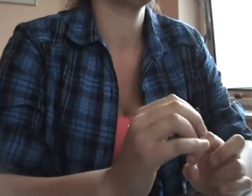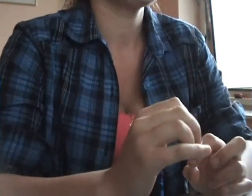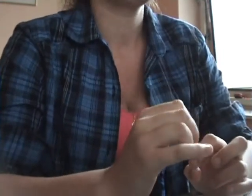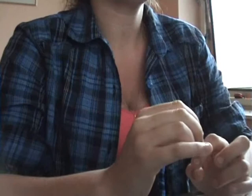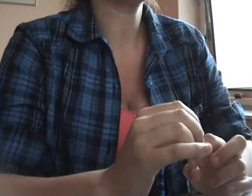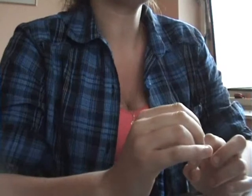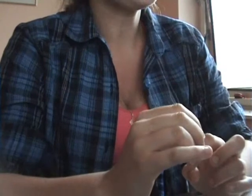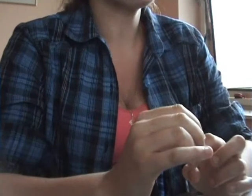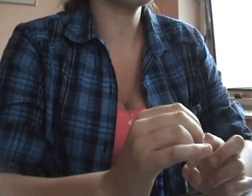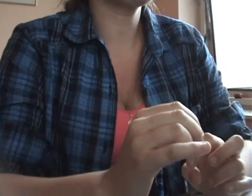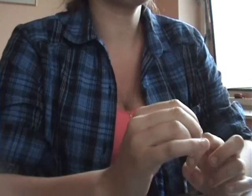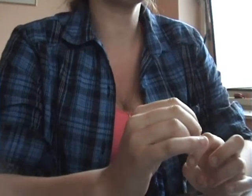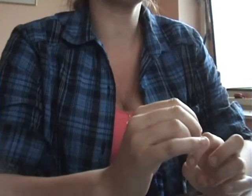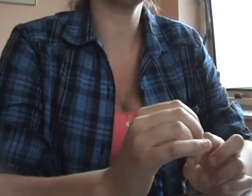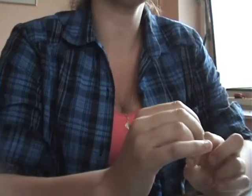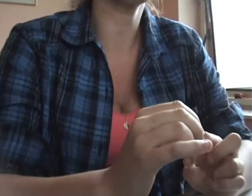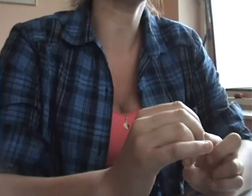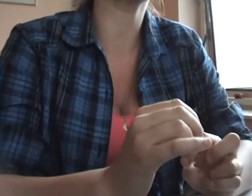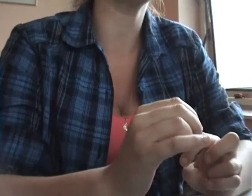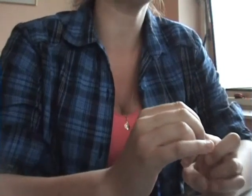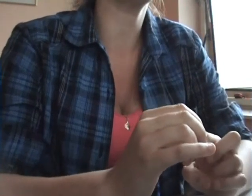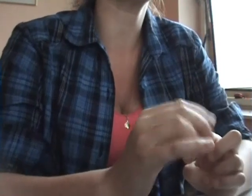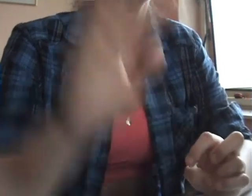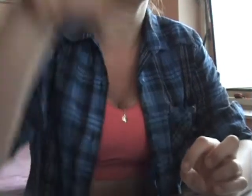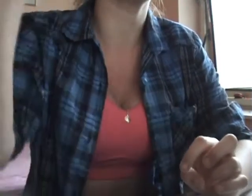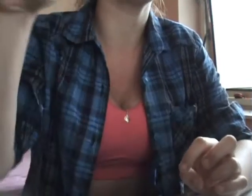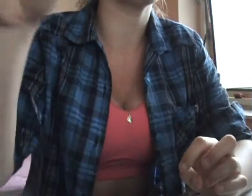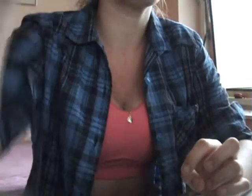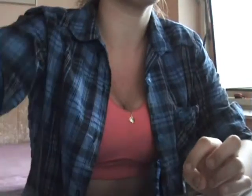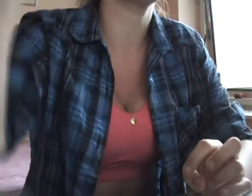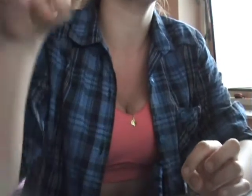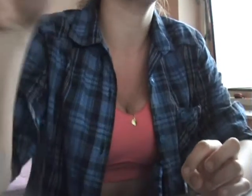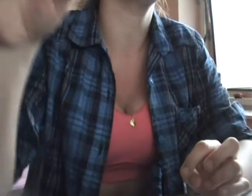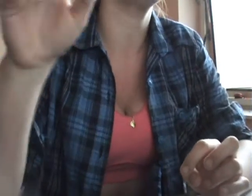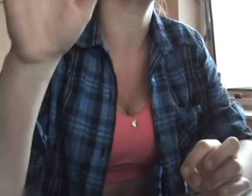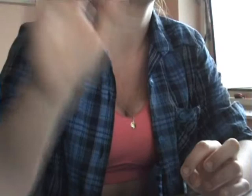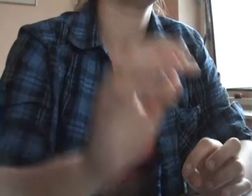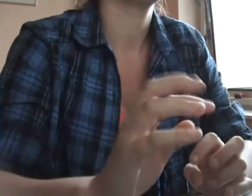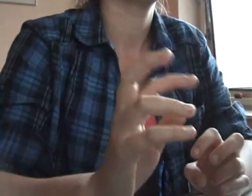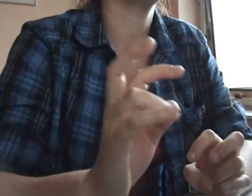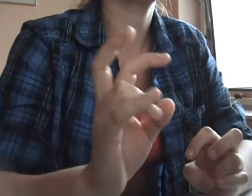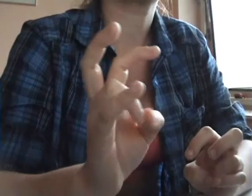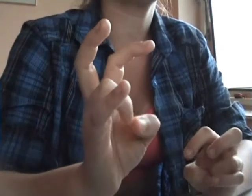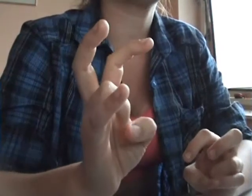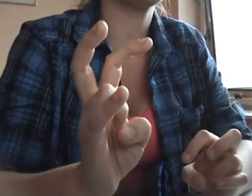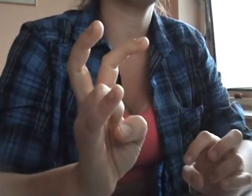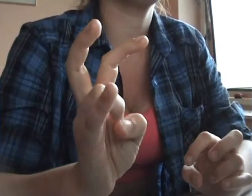Na tráve ležím a snívam O čo sama